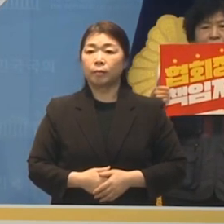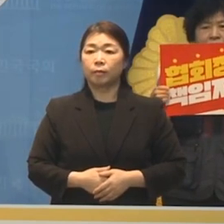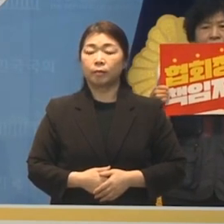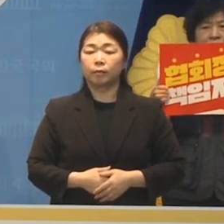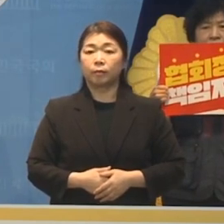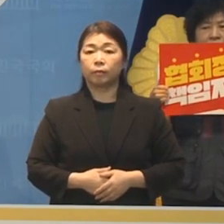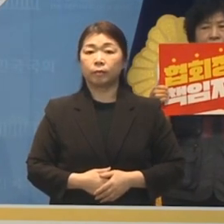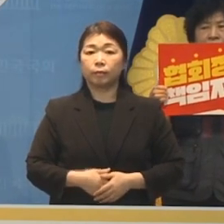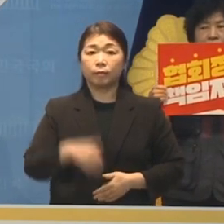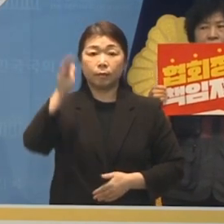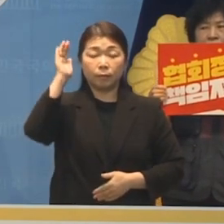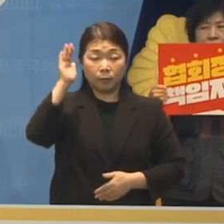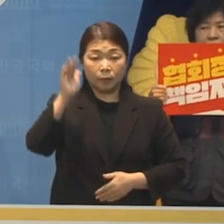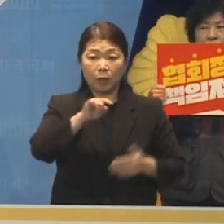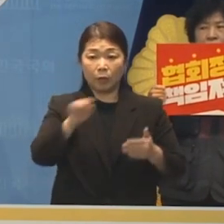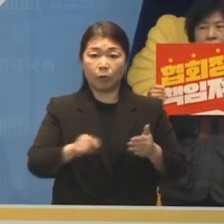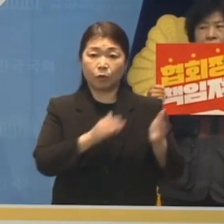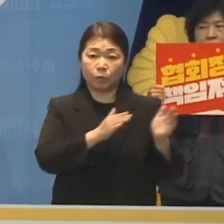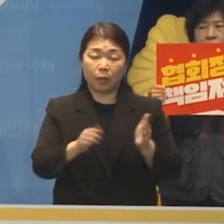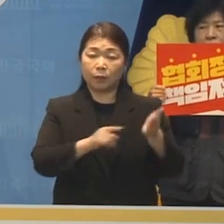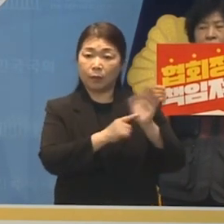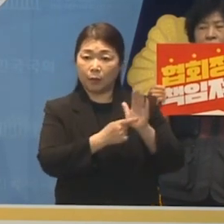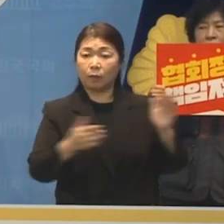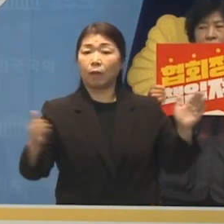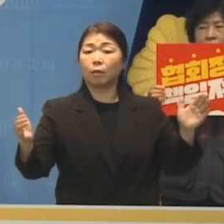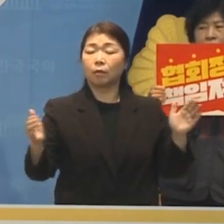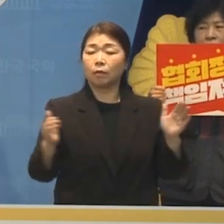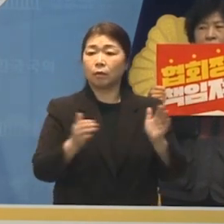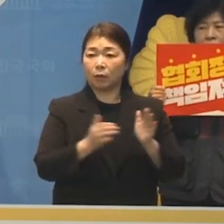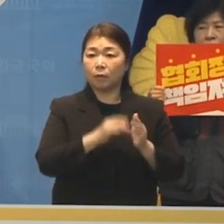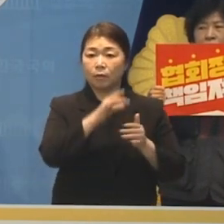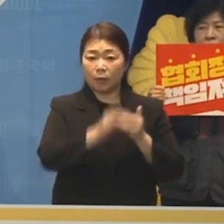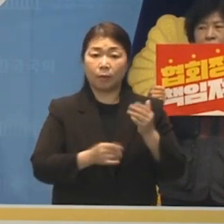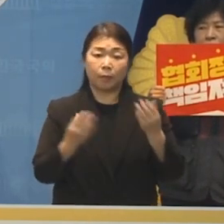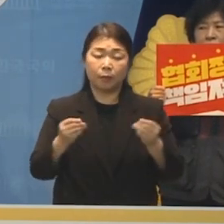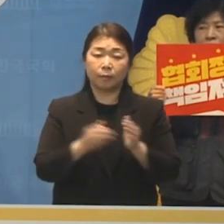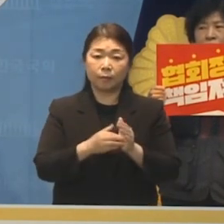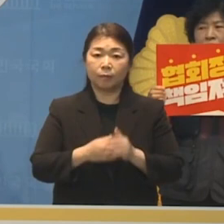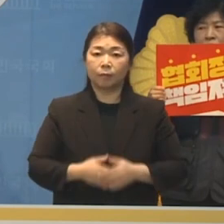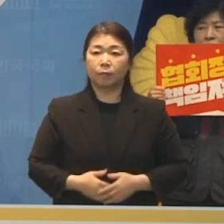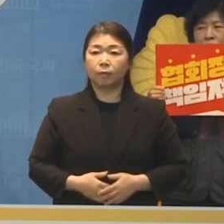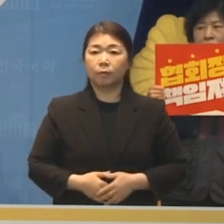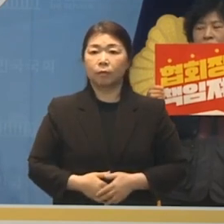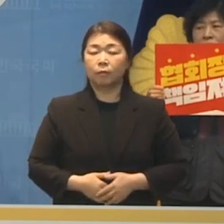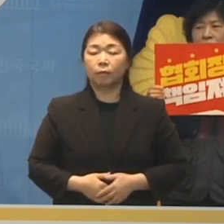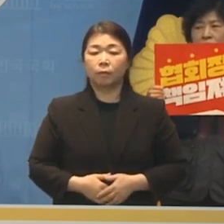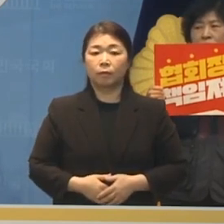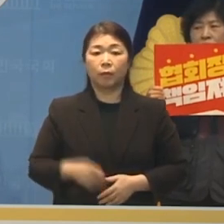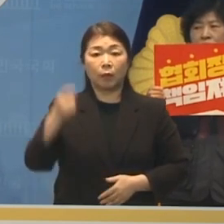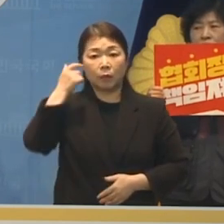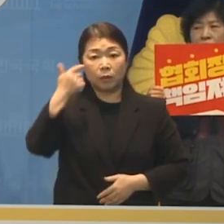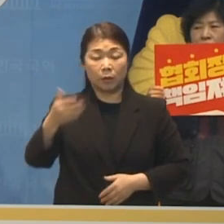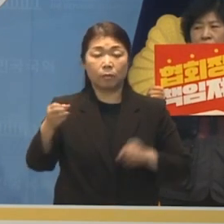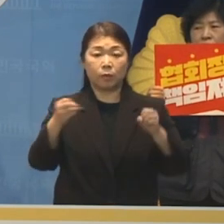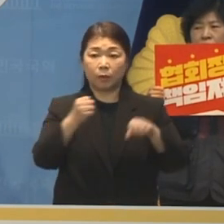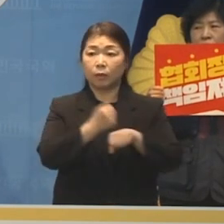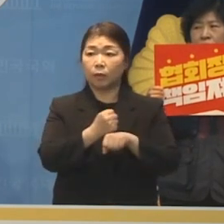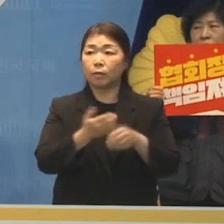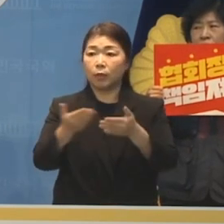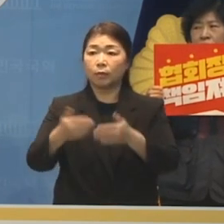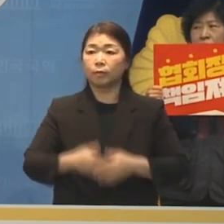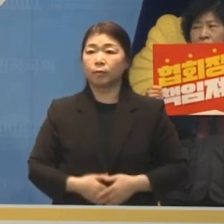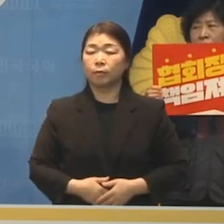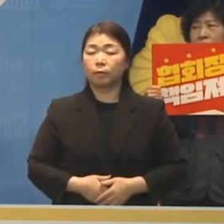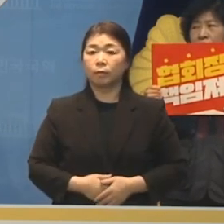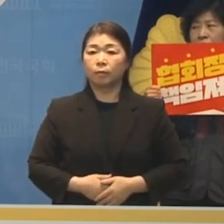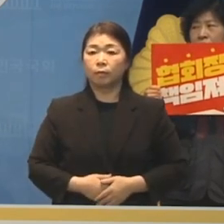네, 기자회견에서 준비한 발언은 이것으로 끝입니다. 그래서 질의응답 시간을 갖도록 하겠습니다.